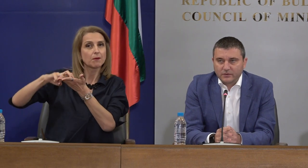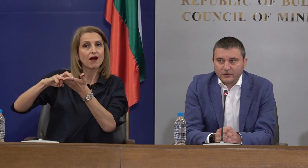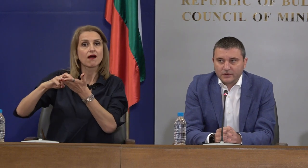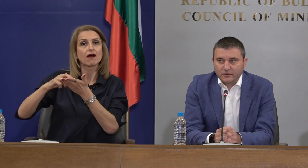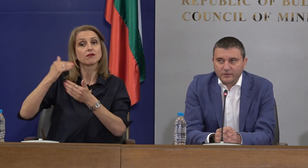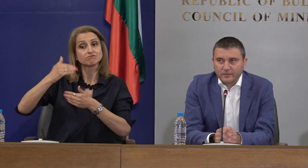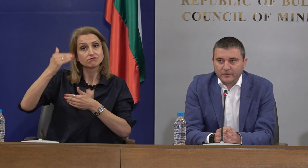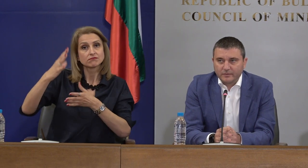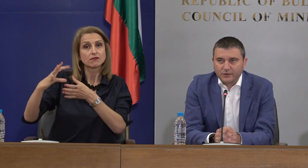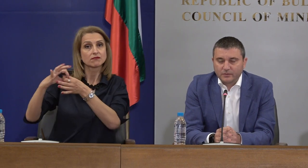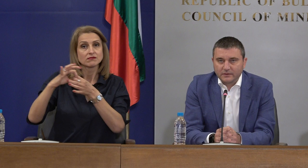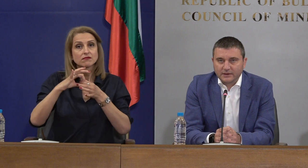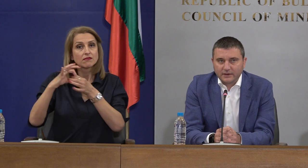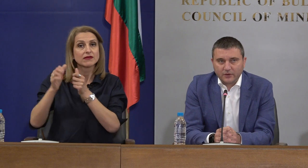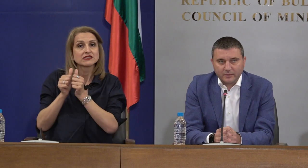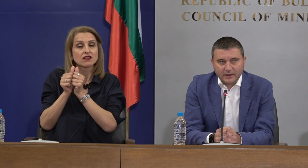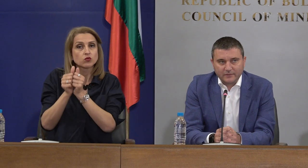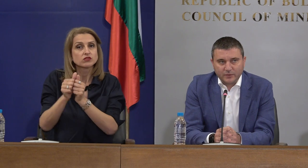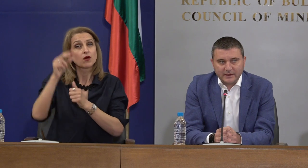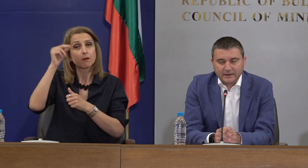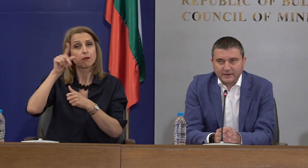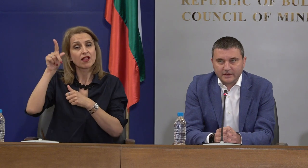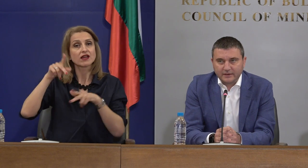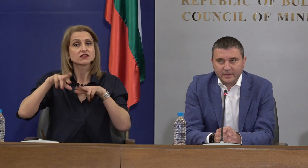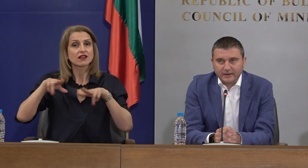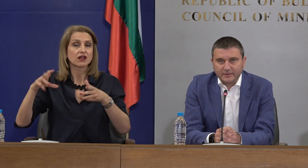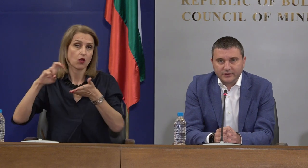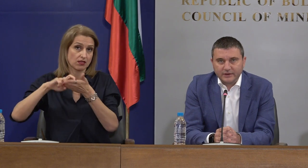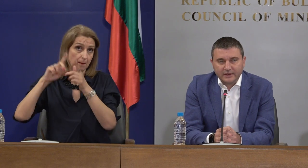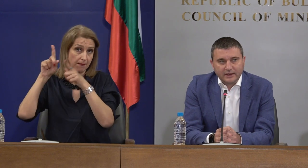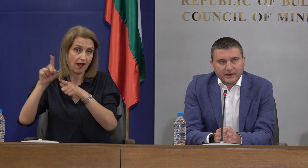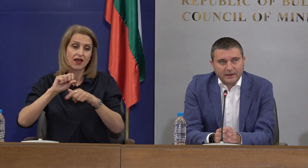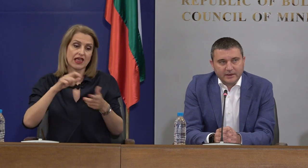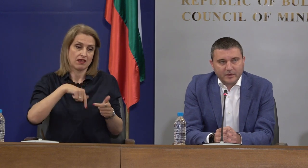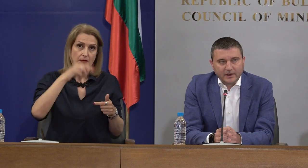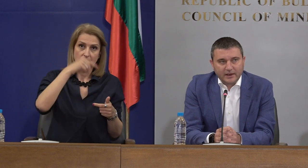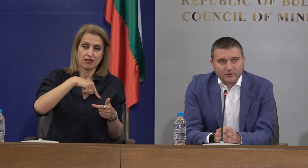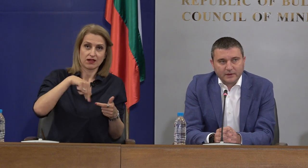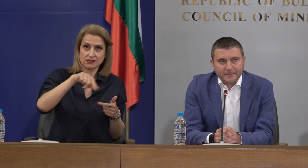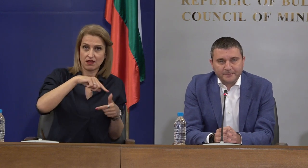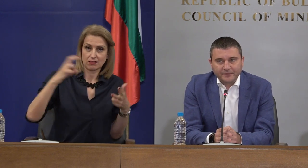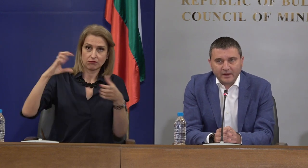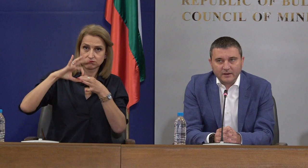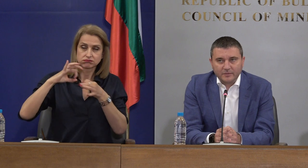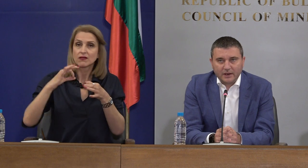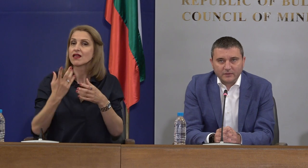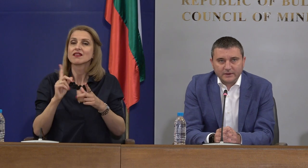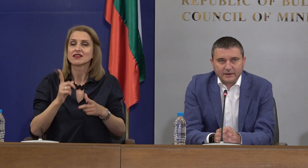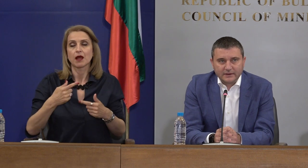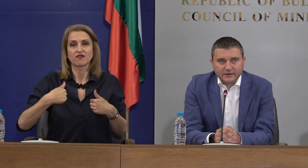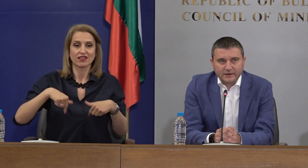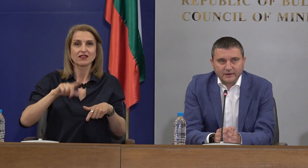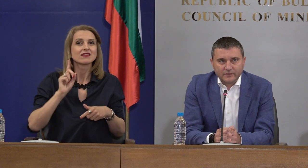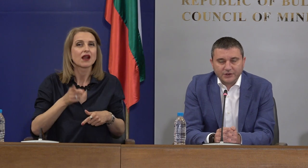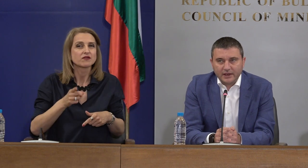тясно сътрудничество между Българската народна банка и Европейската централна банка беше изпълнението на